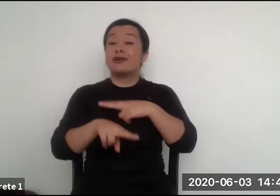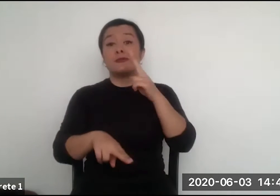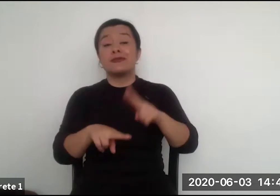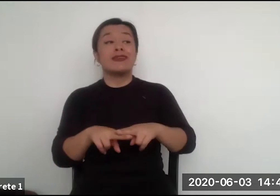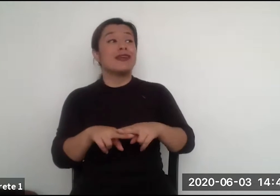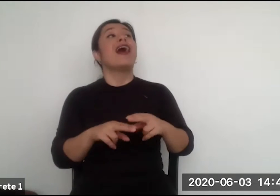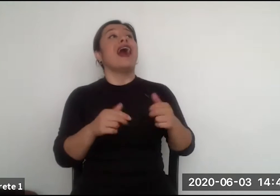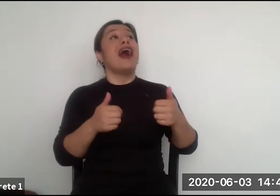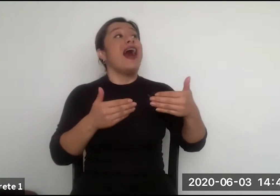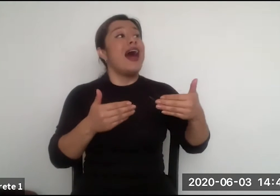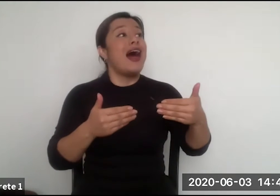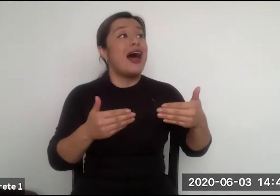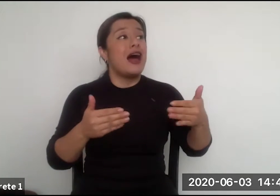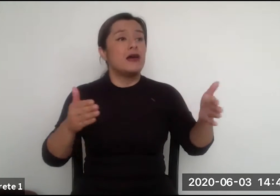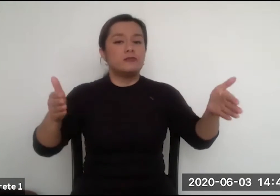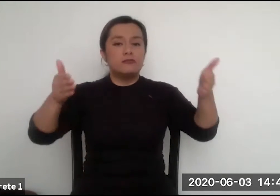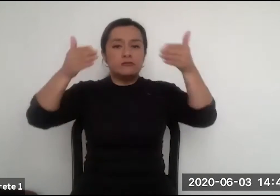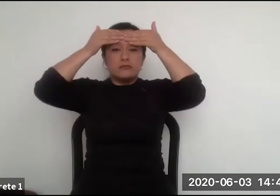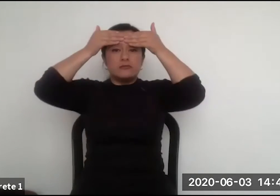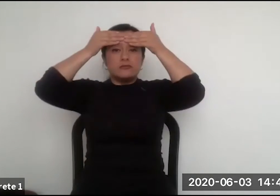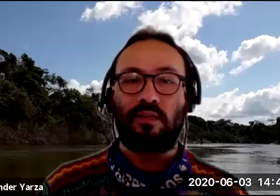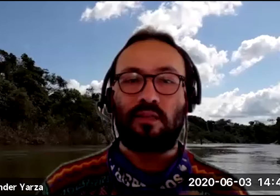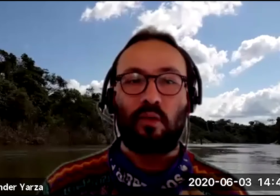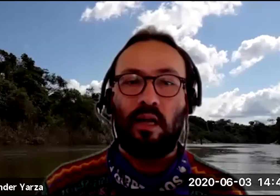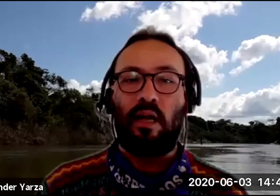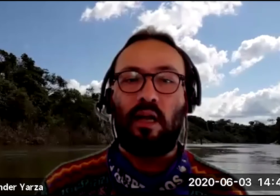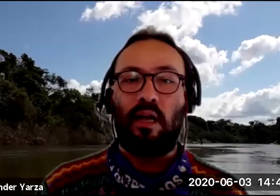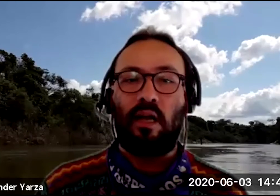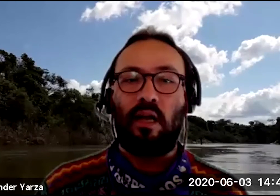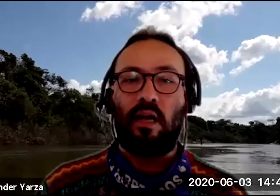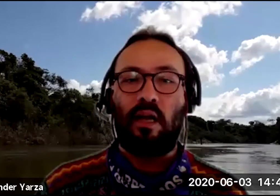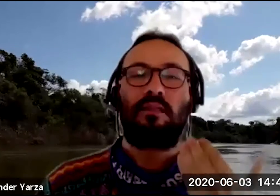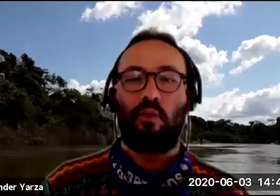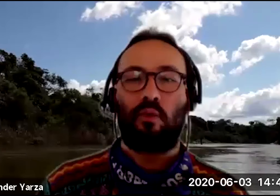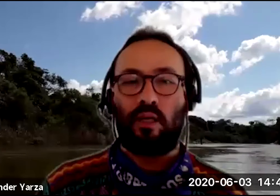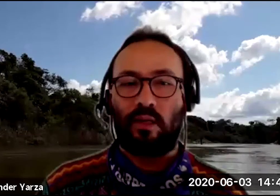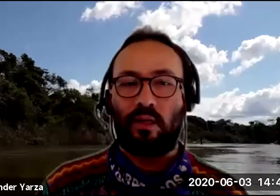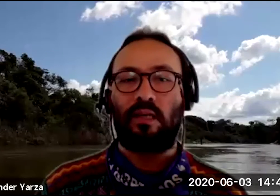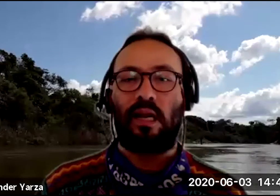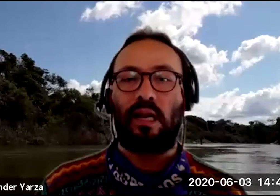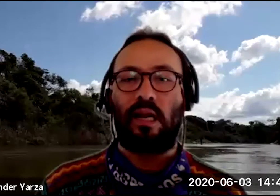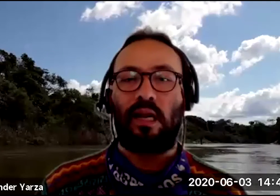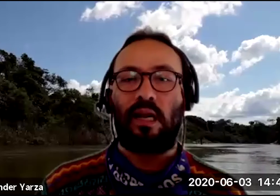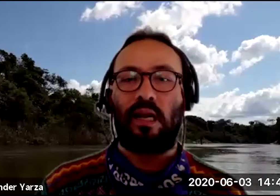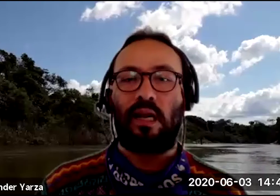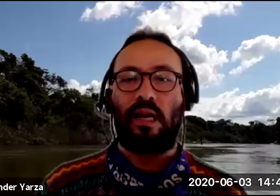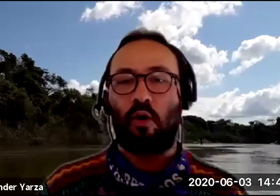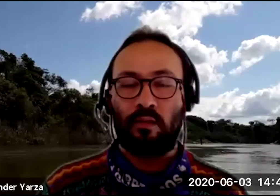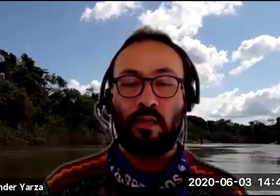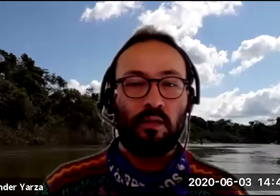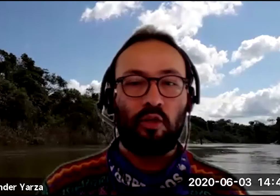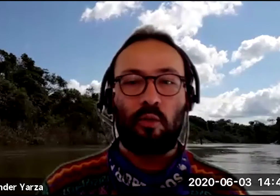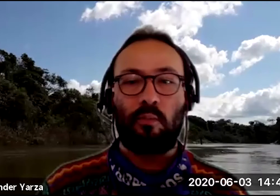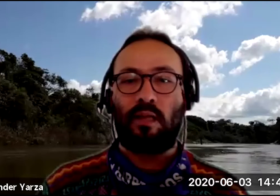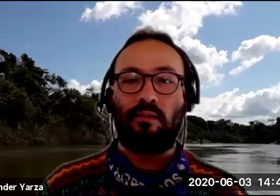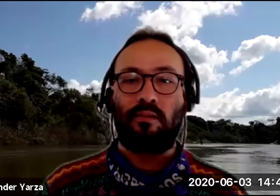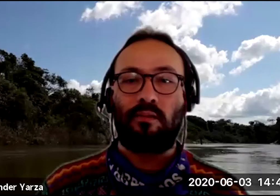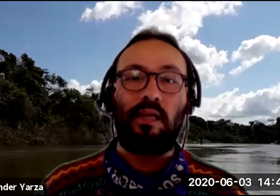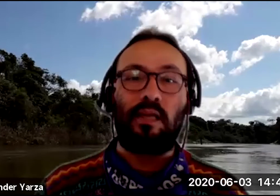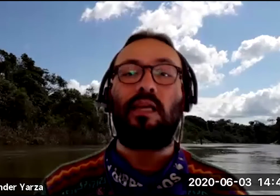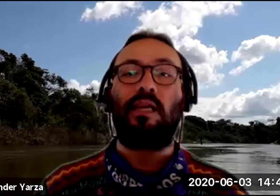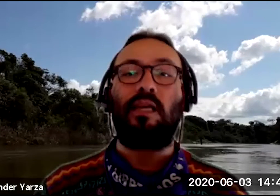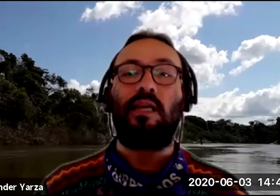Nos confina a más de lo mismo, sin trastocar lo que se ha instituido desde las raíces del